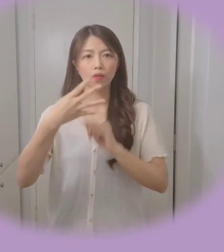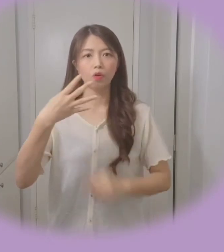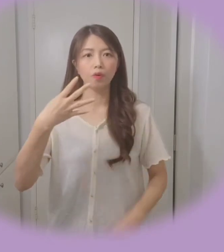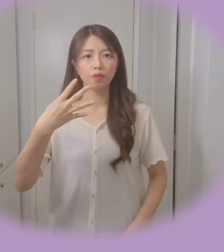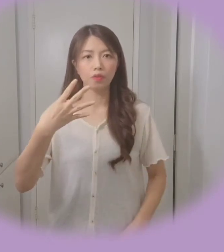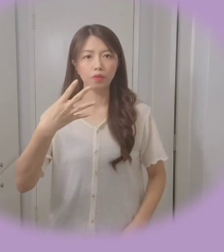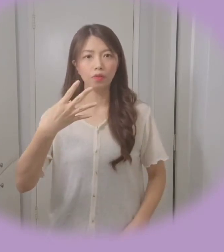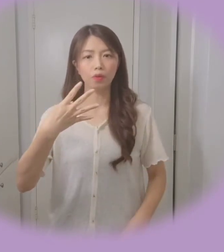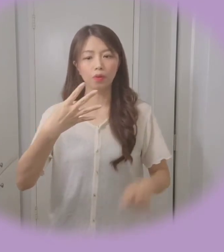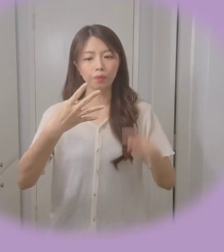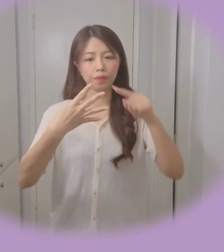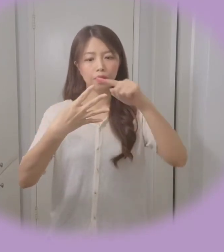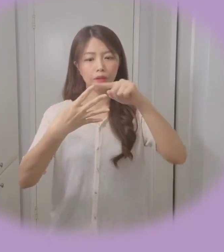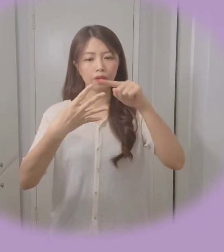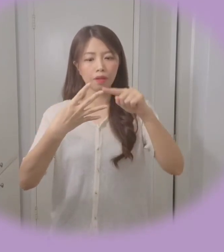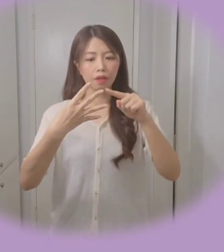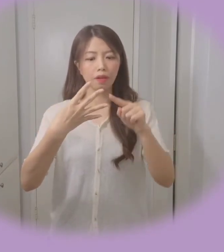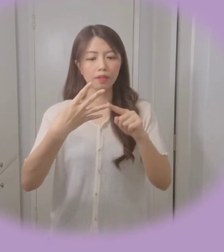엄지는 안으로 접어주시고